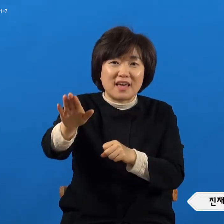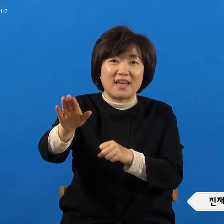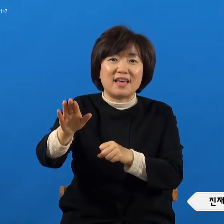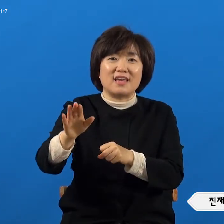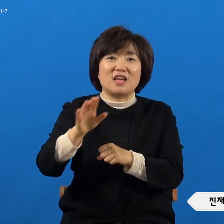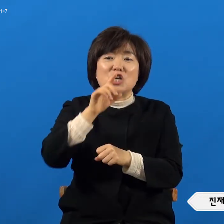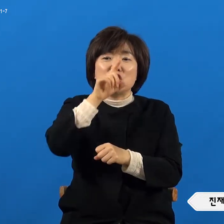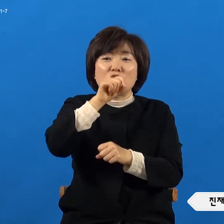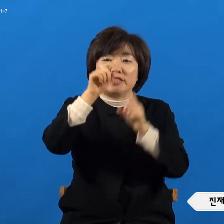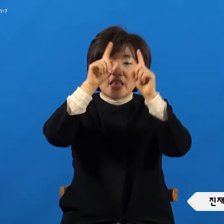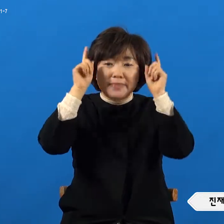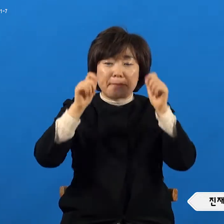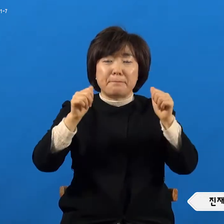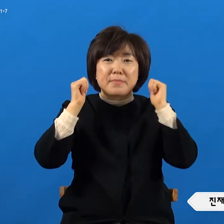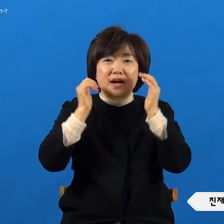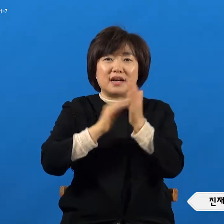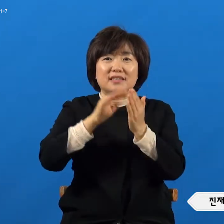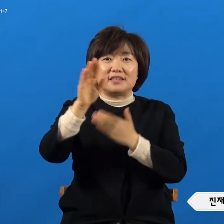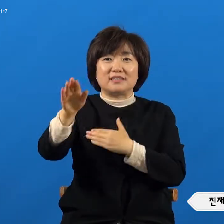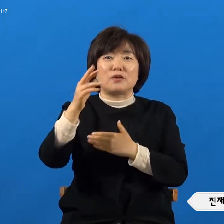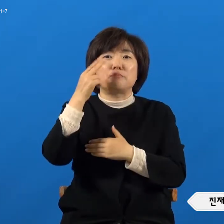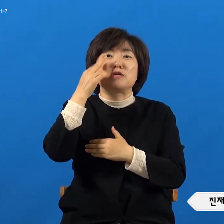하나님의 도움으로 가게 됩니다.